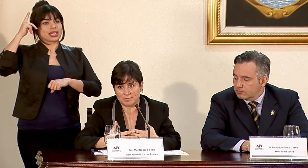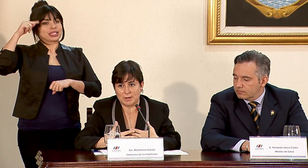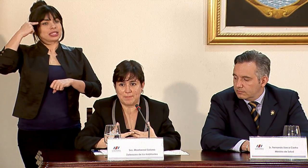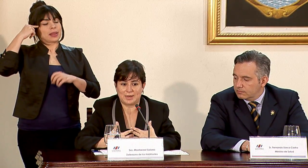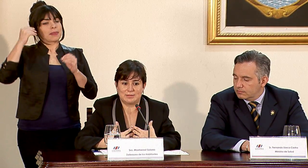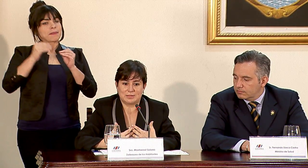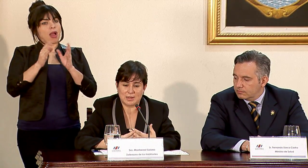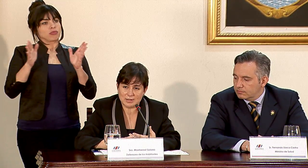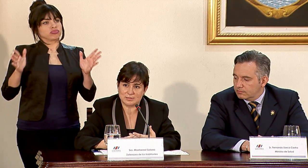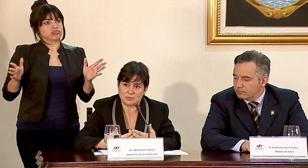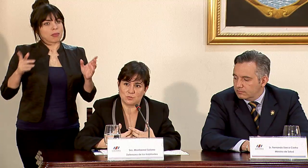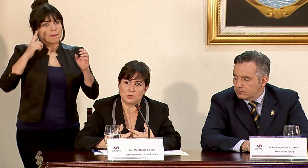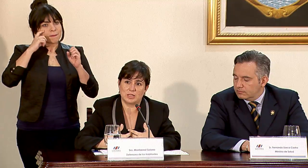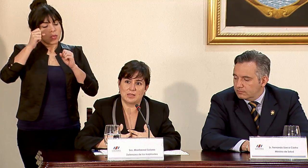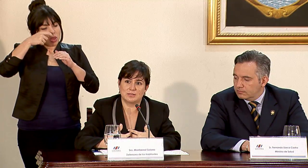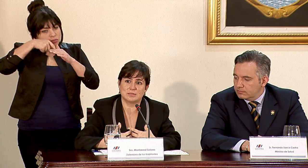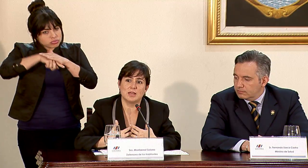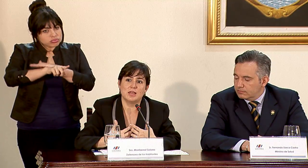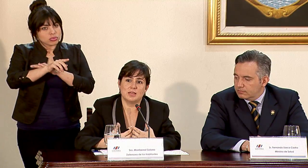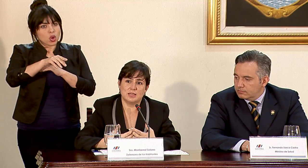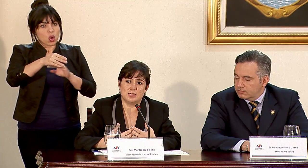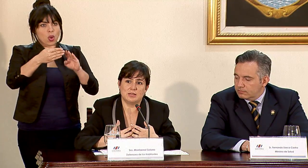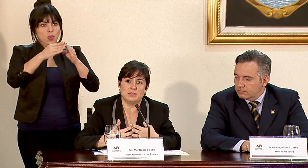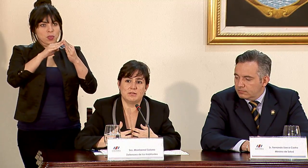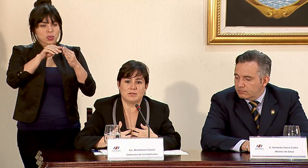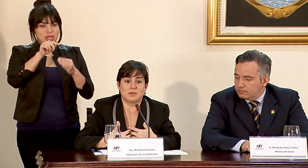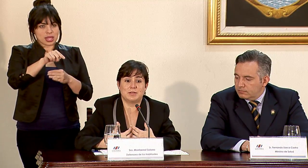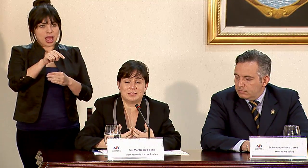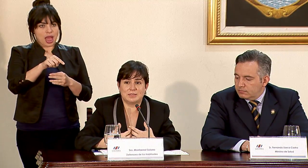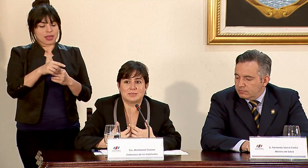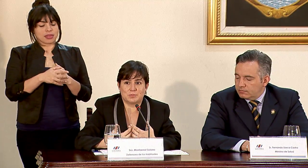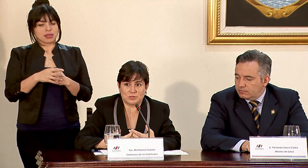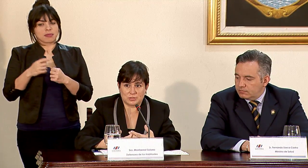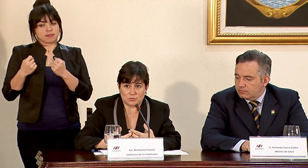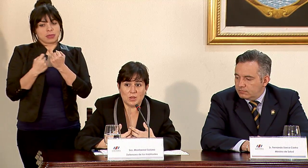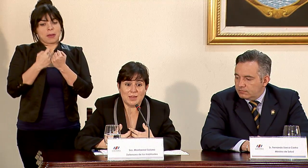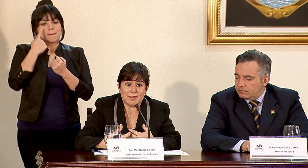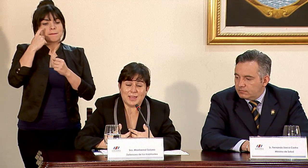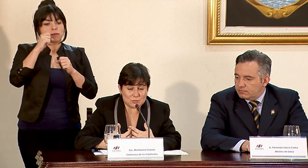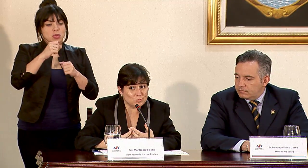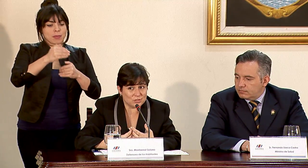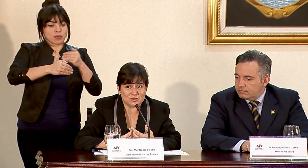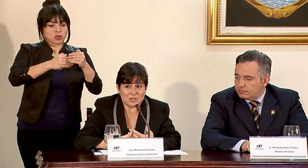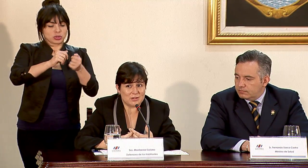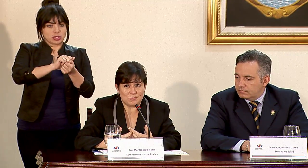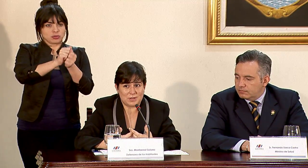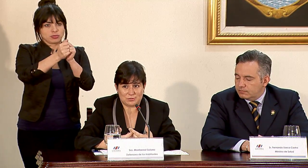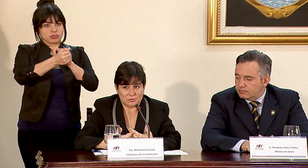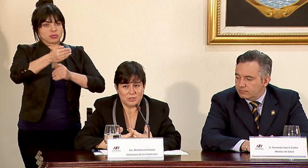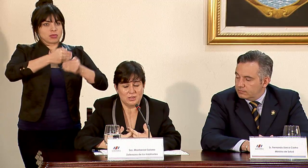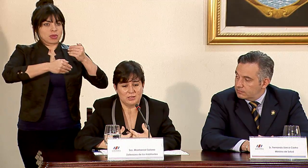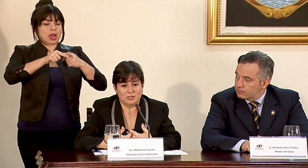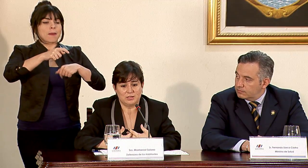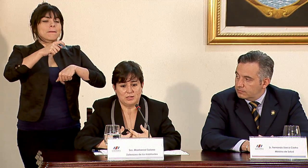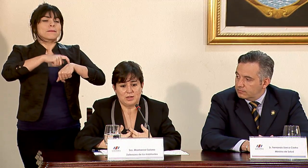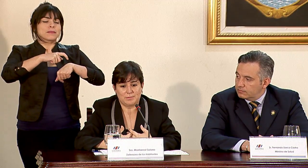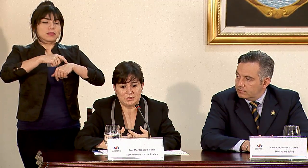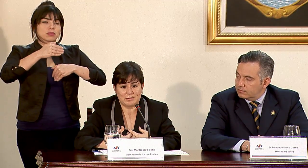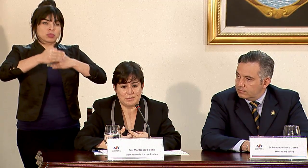más amplia para entrar a estas comunidades y revertir ese proceso. Es un proceso de largo plazo.